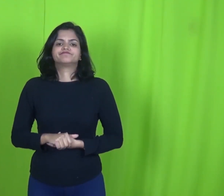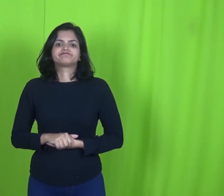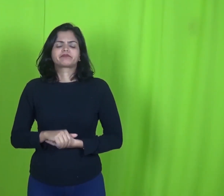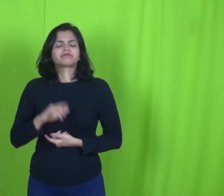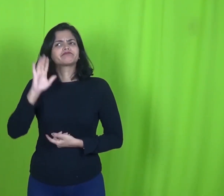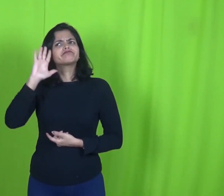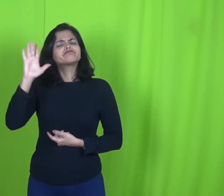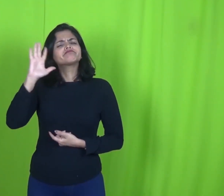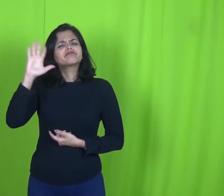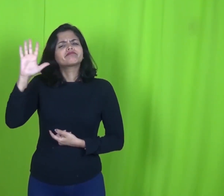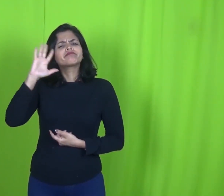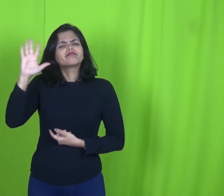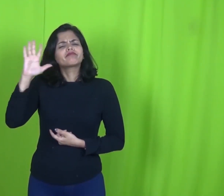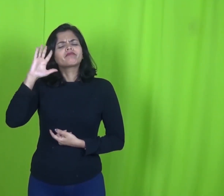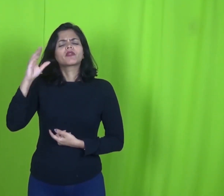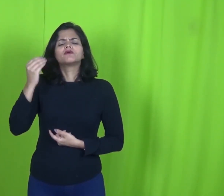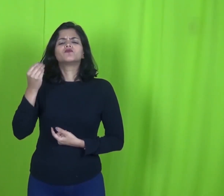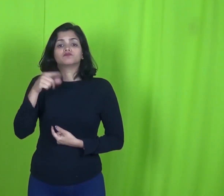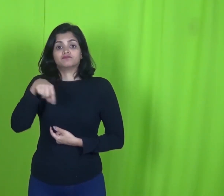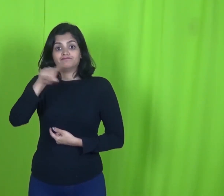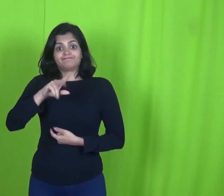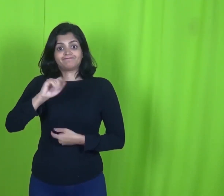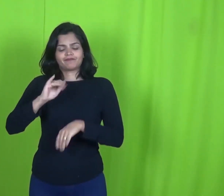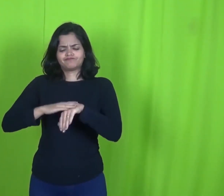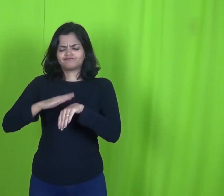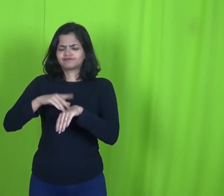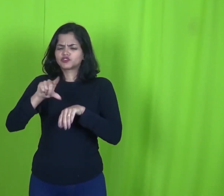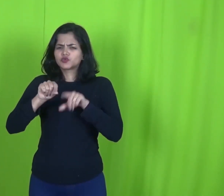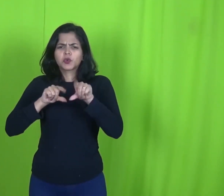das crianças surdas, o ensino da L1, como se dá?